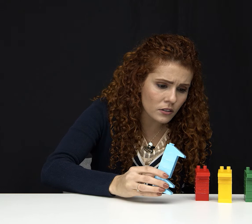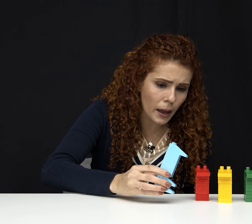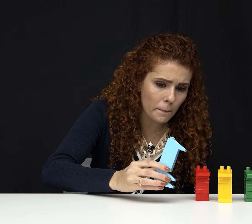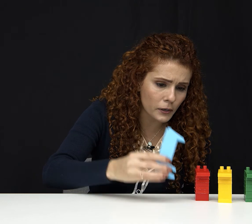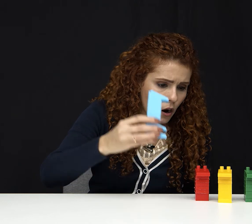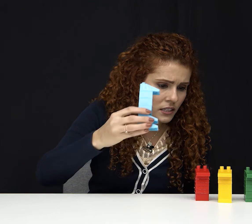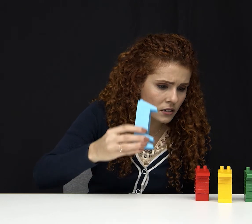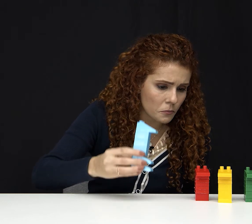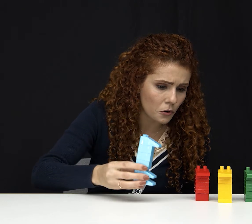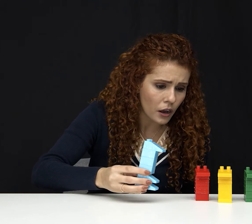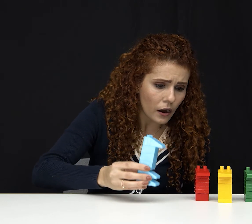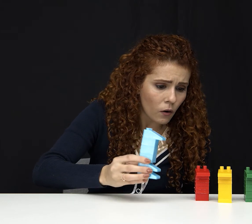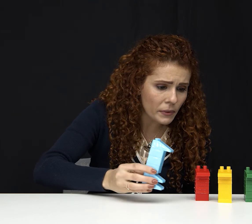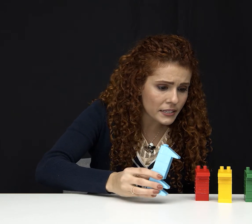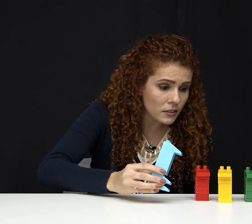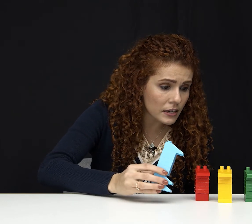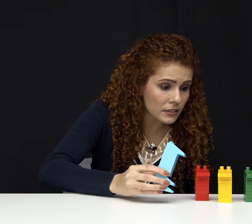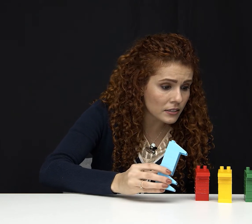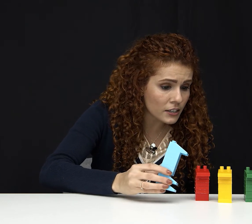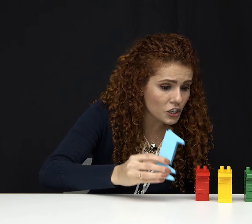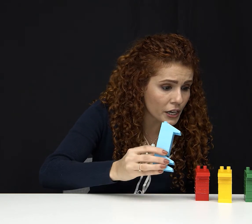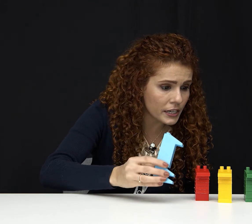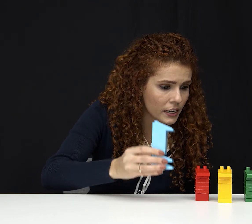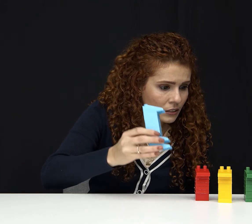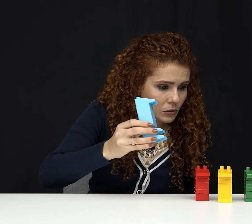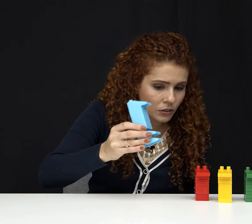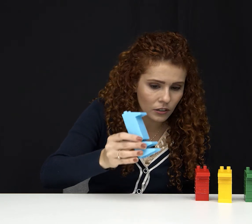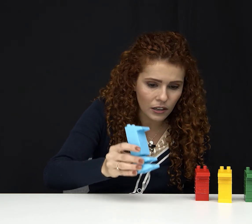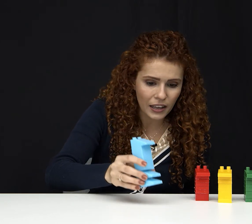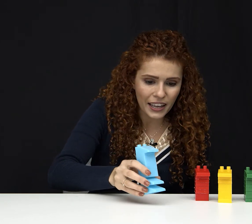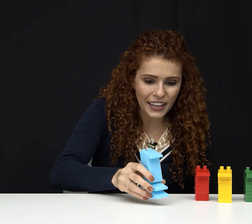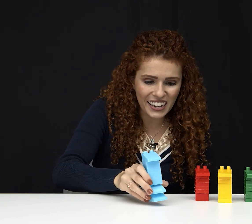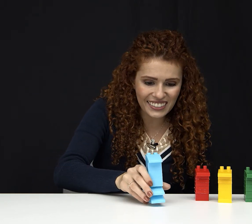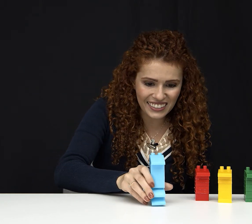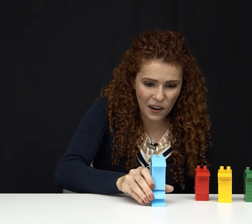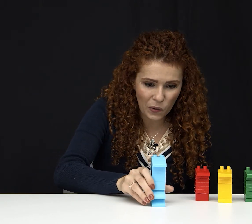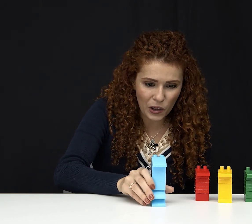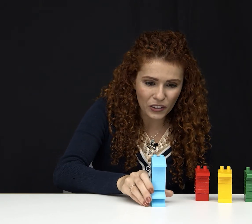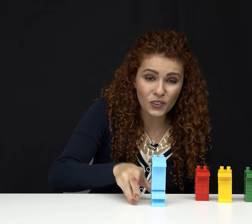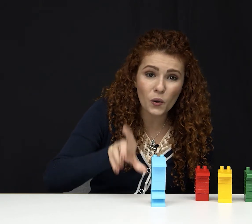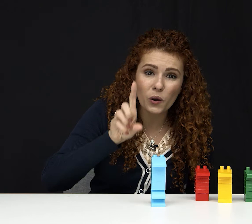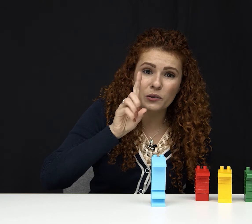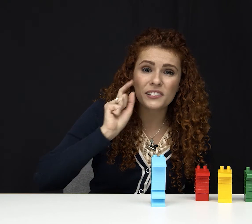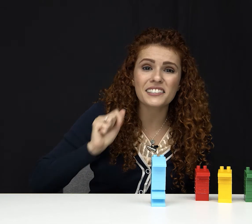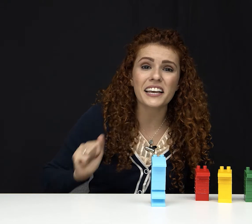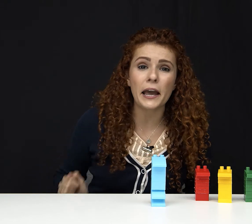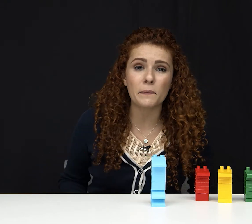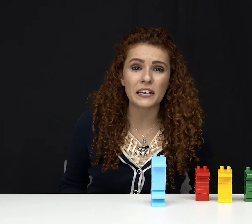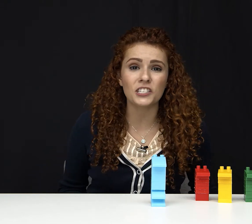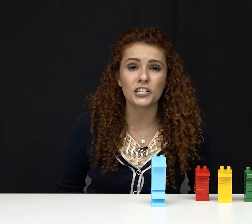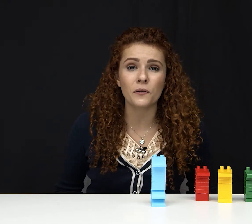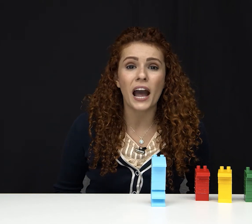está próximo, o Messias está chegando. E então, todos que se arrependiam